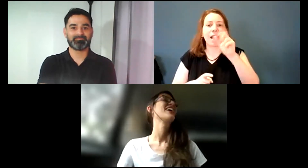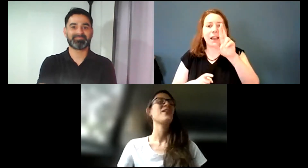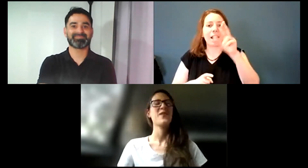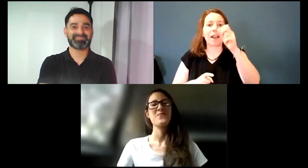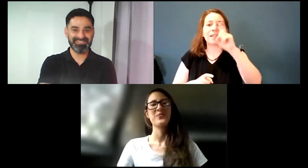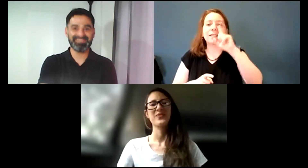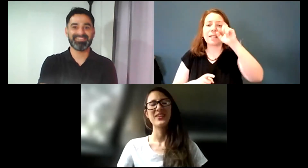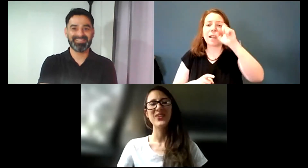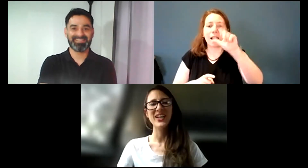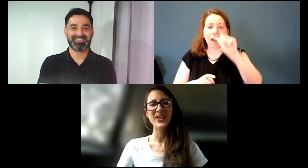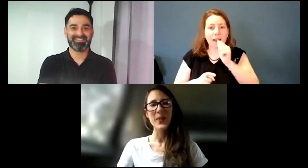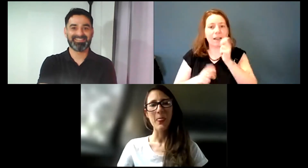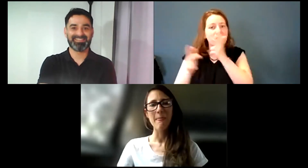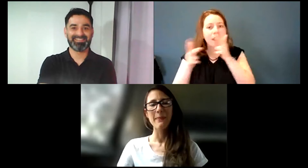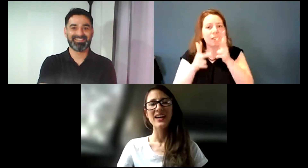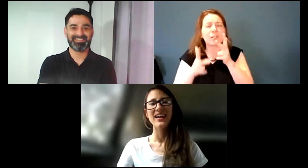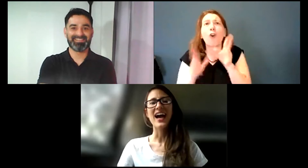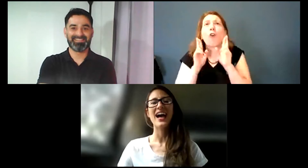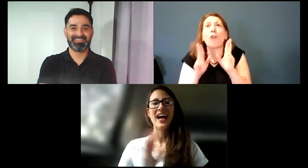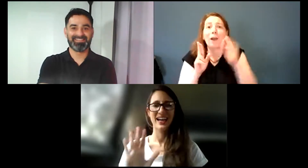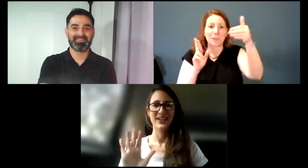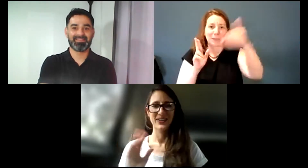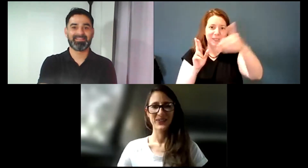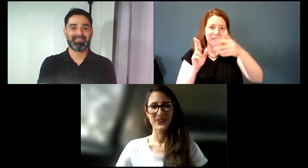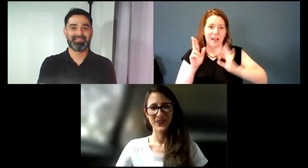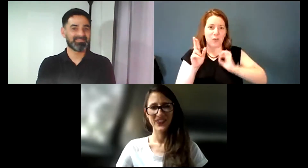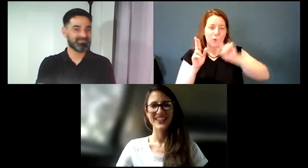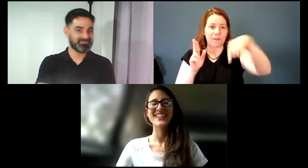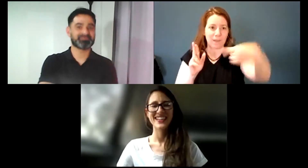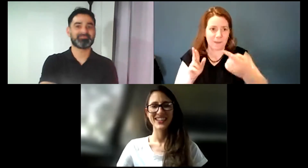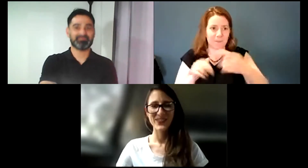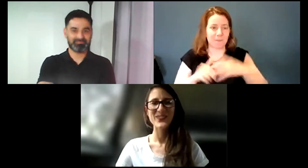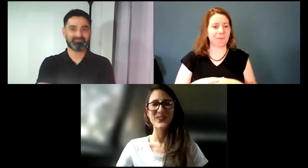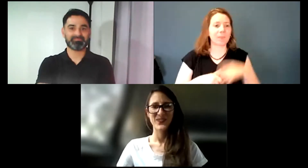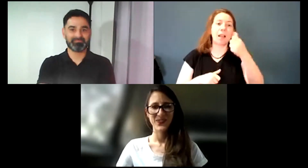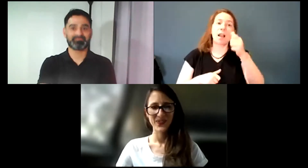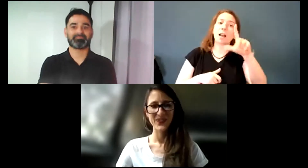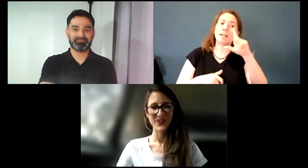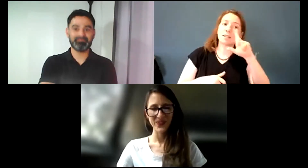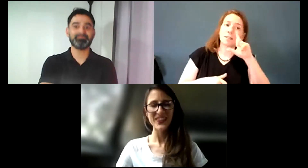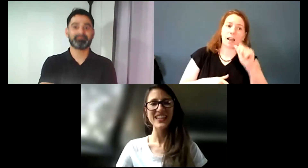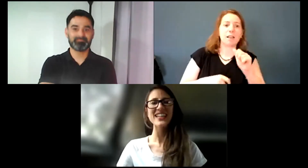ahí no sé. No. Bueno. No. Muchos somos de lejos. Ah, eso sí.